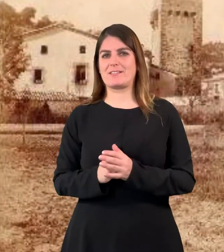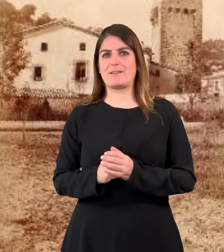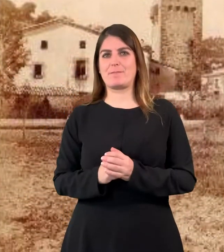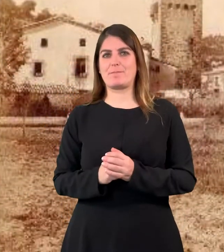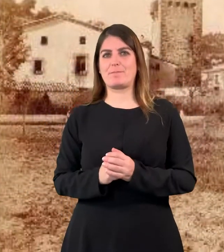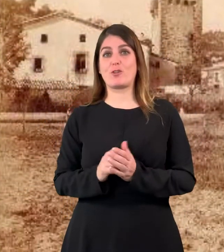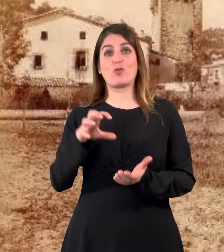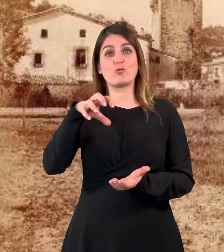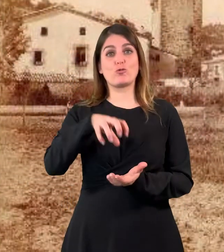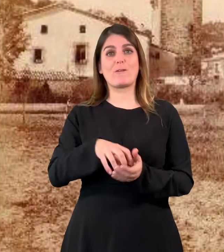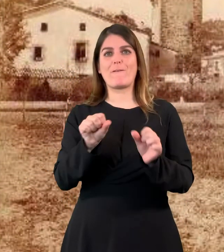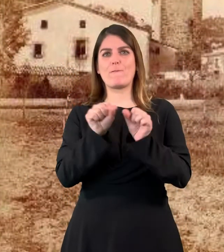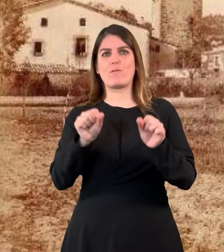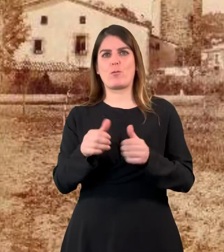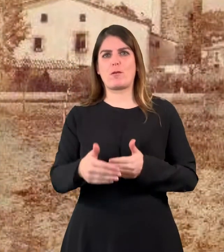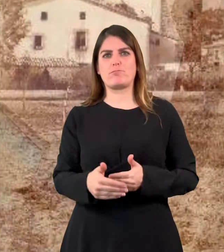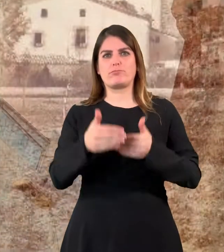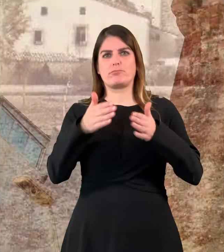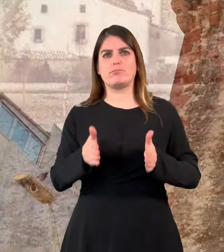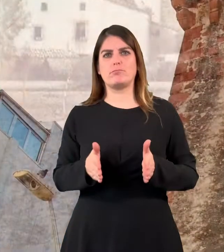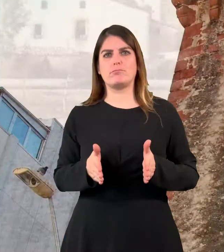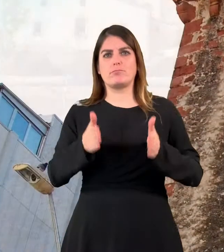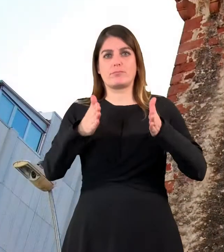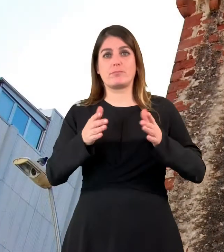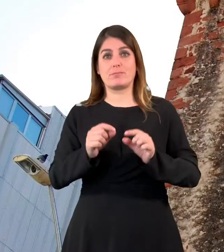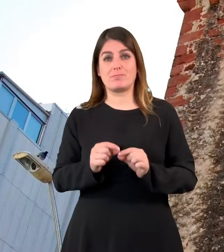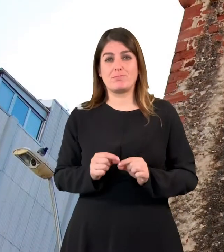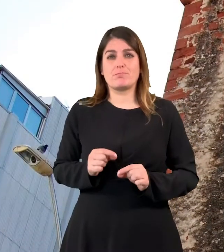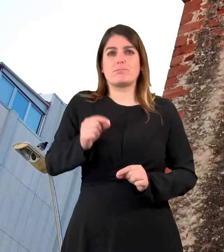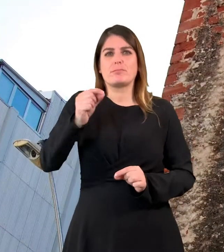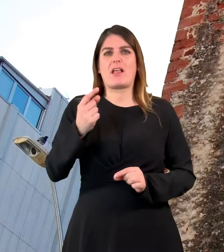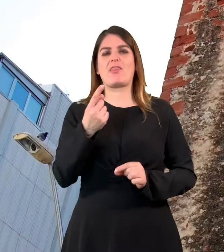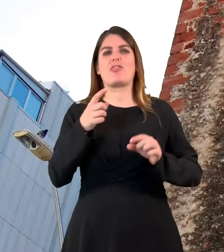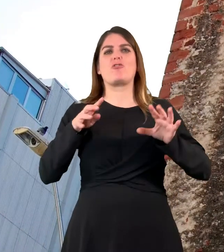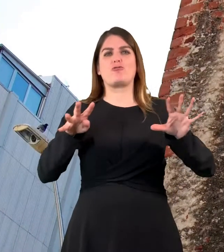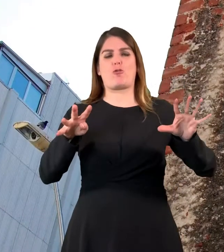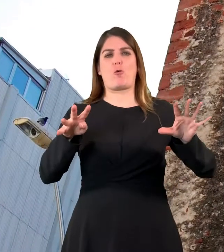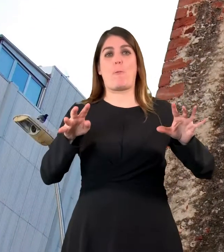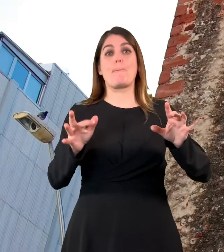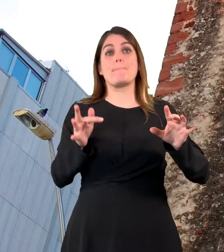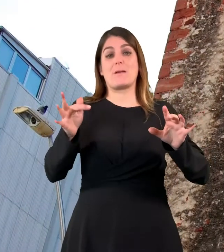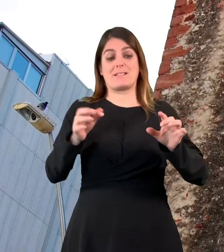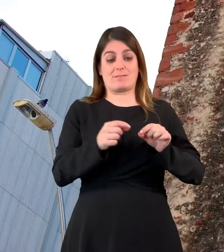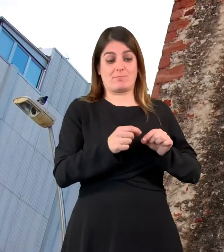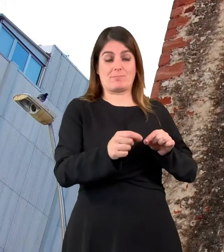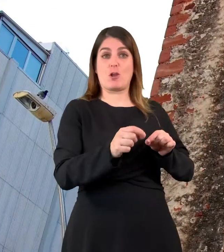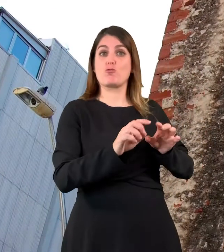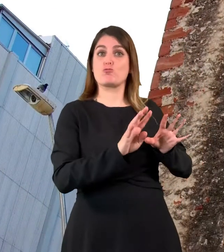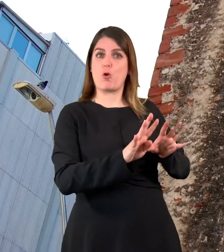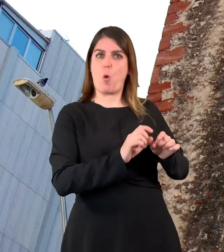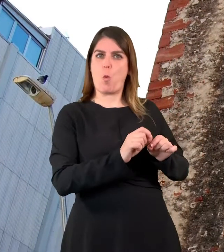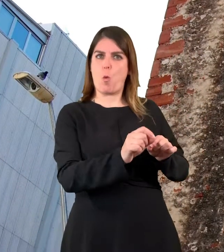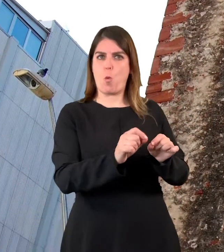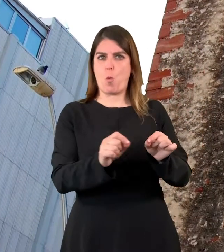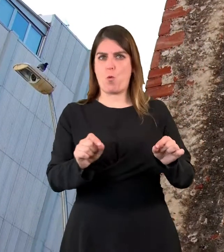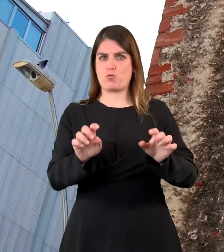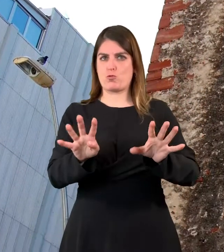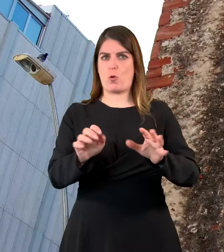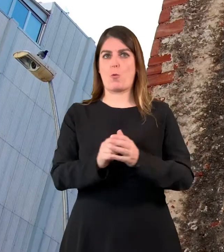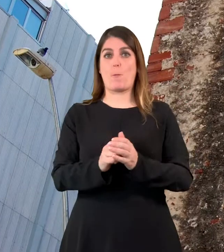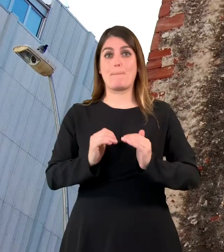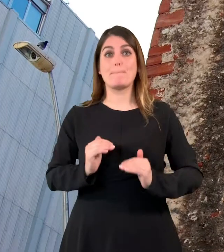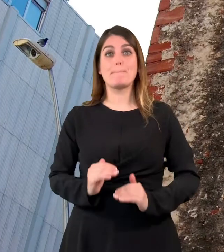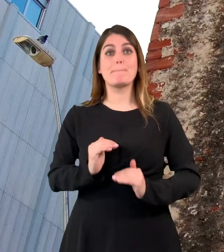Construcció de planta quadrada. La torre té 19 metres d'alçada i 9 metres de costat i es compon de